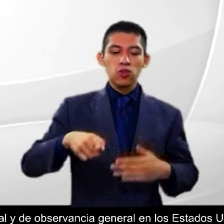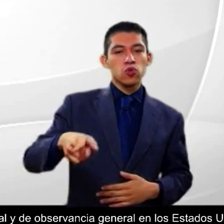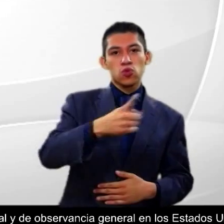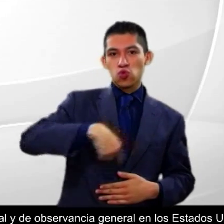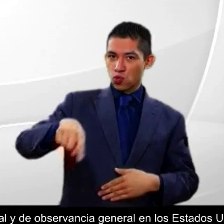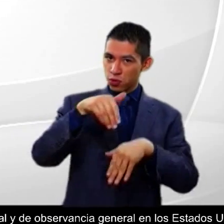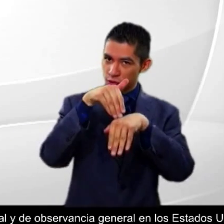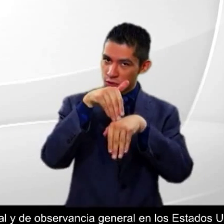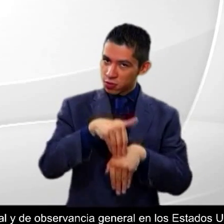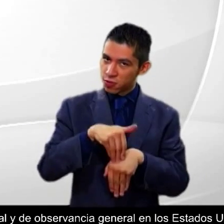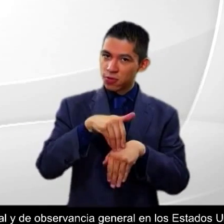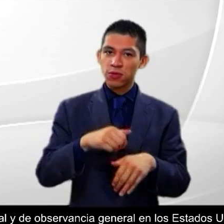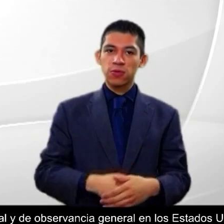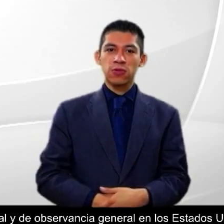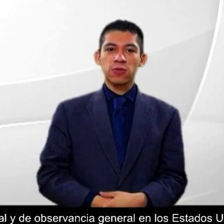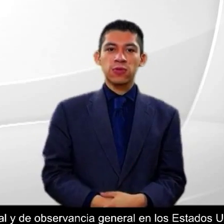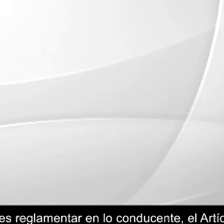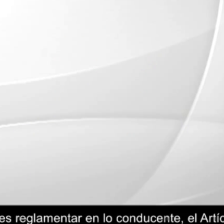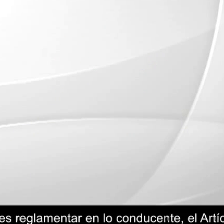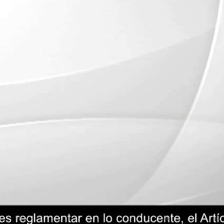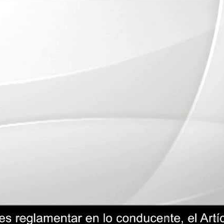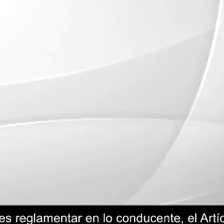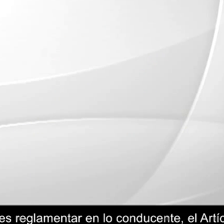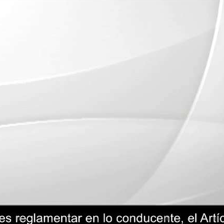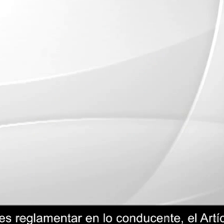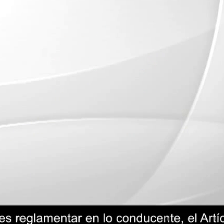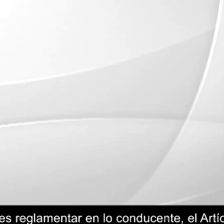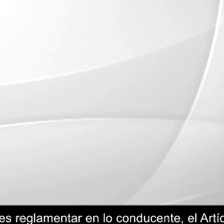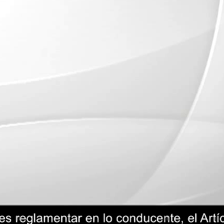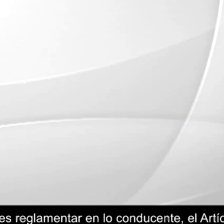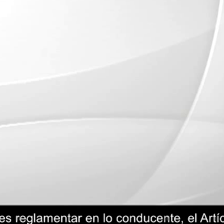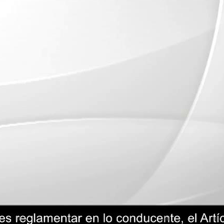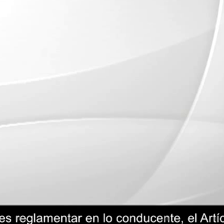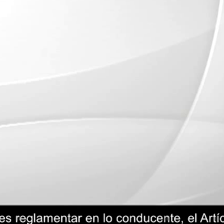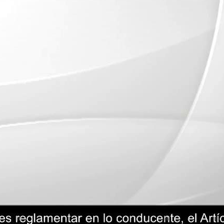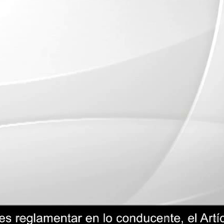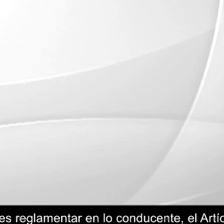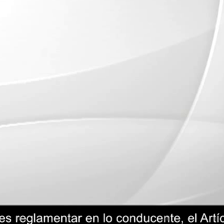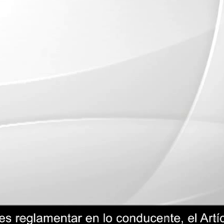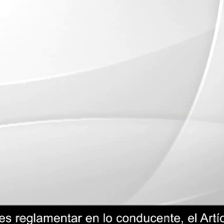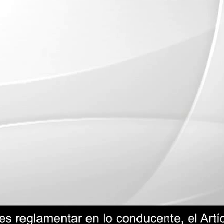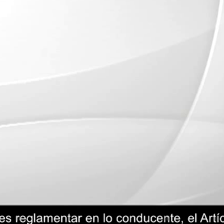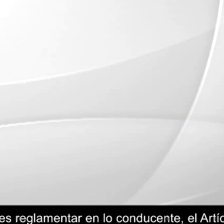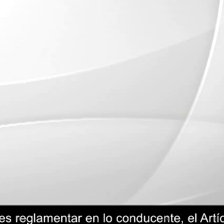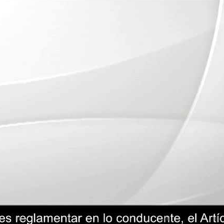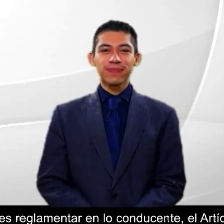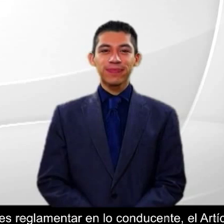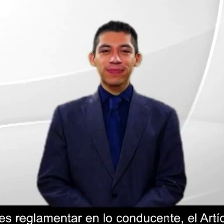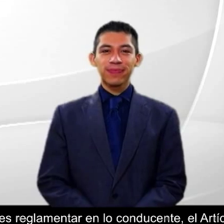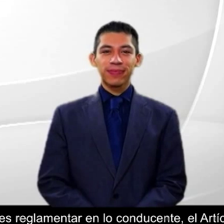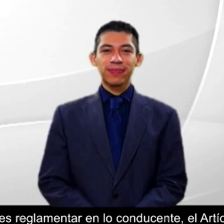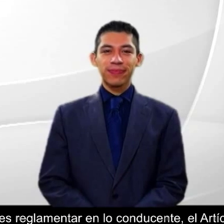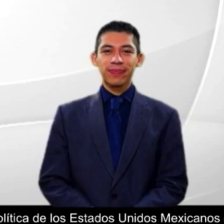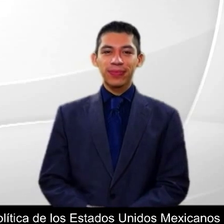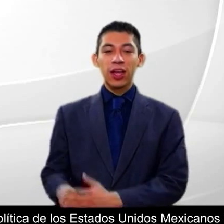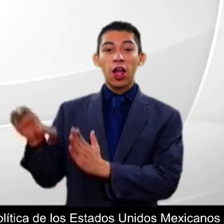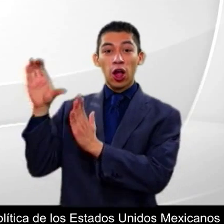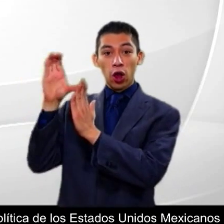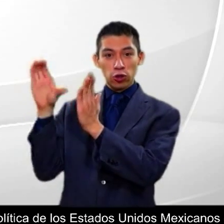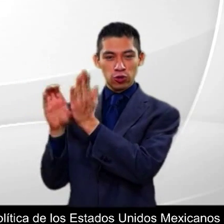en los Estados Unidos Mexicanos Su objeto es reglamentar en lo conducente el artículo primero de la Constitución Política